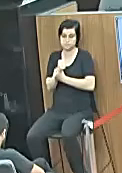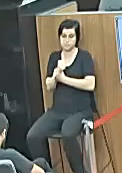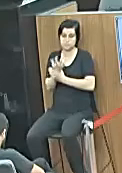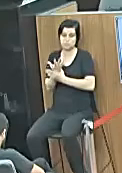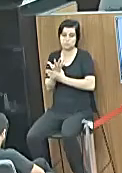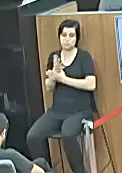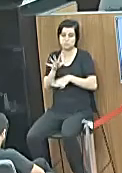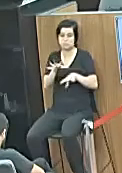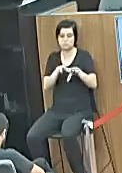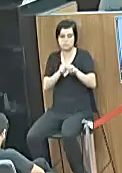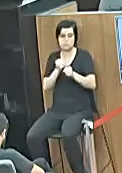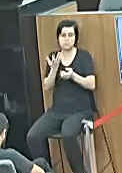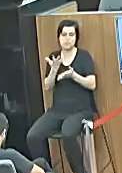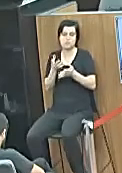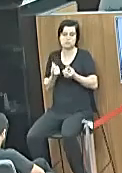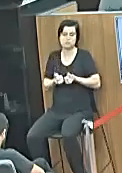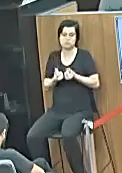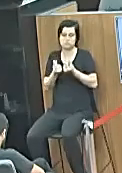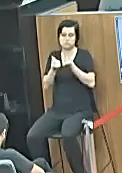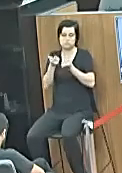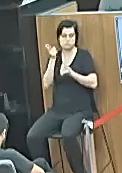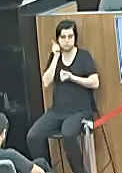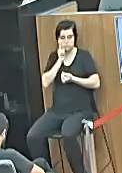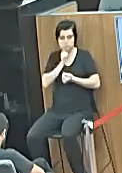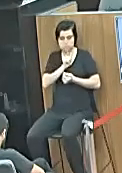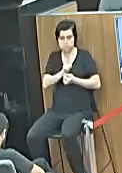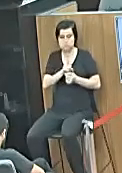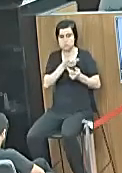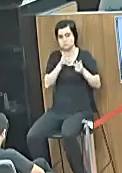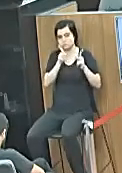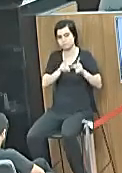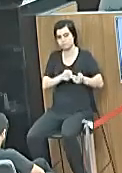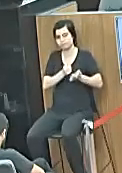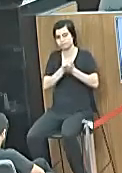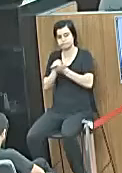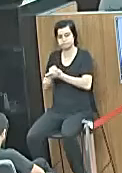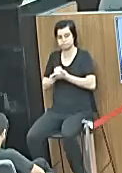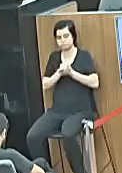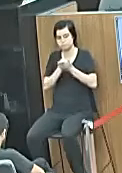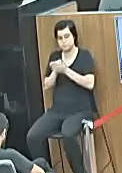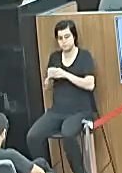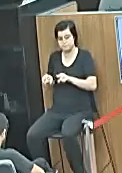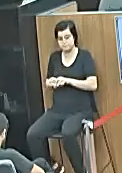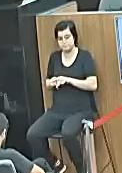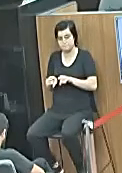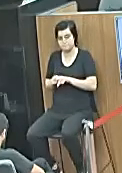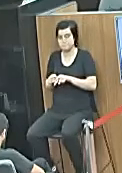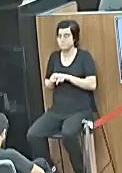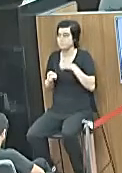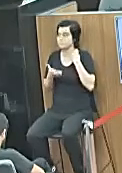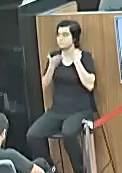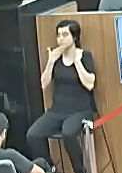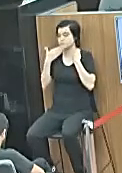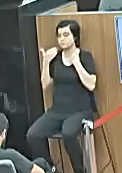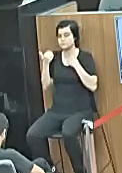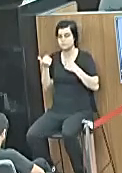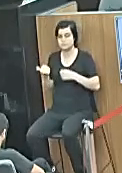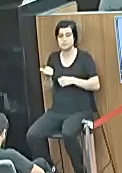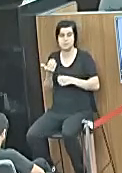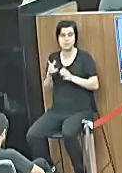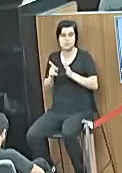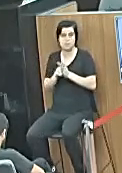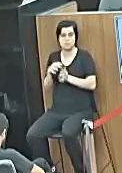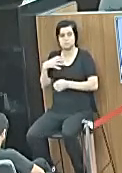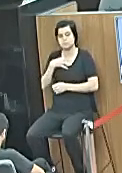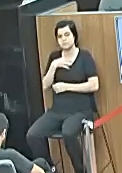recursos obtidos por meio de parcerias e apoiar a publicação de periódicos e demais publicações científicas